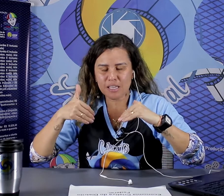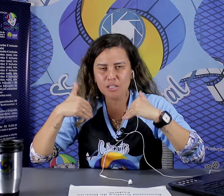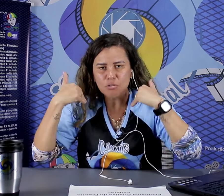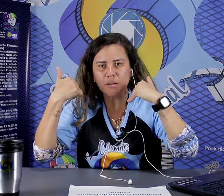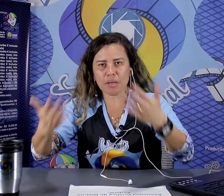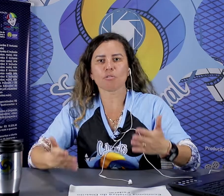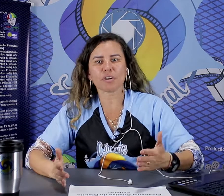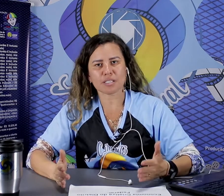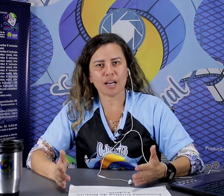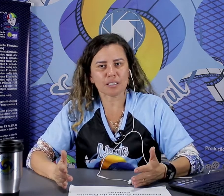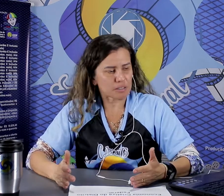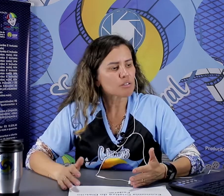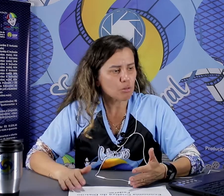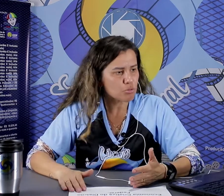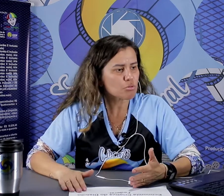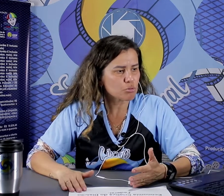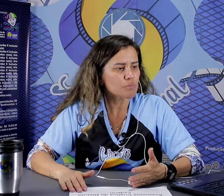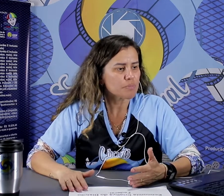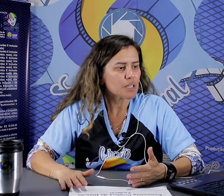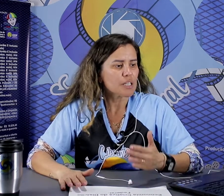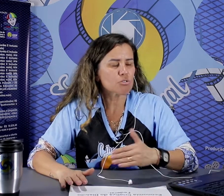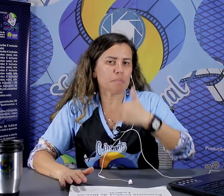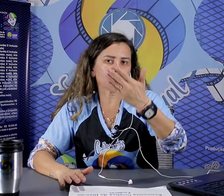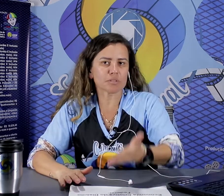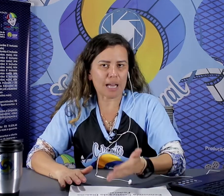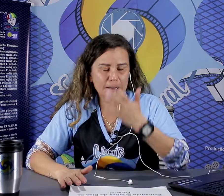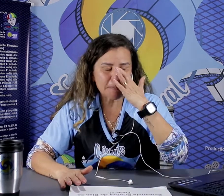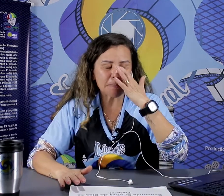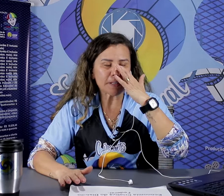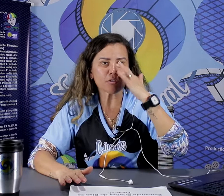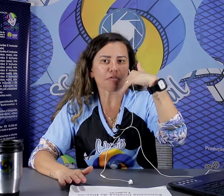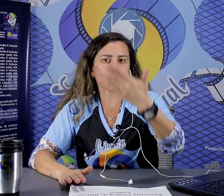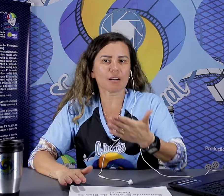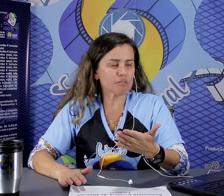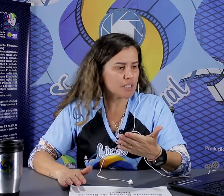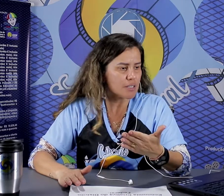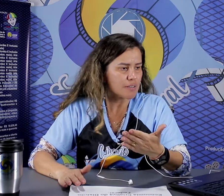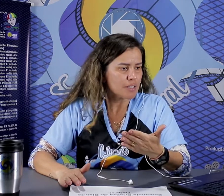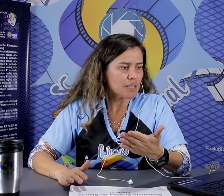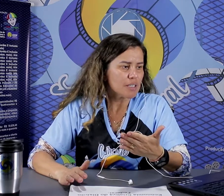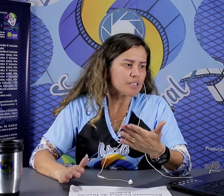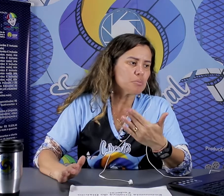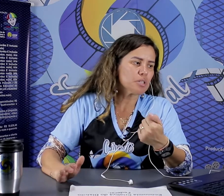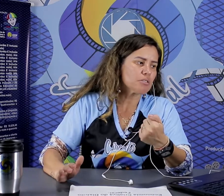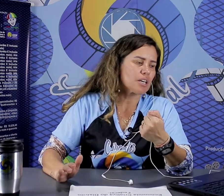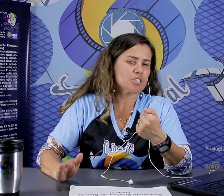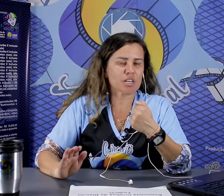isso também é conversar com o surdo. Isso é perguntar, isso é falar com ele. Então, por isso que a gente